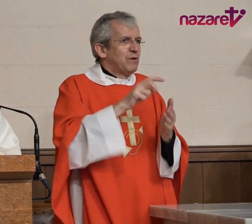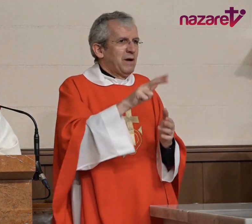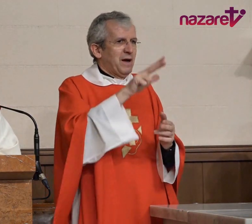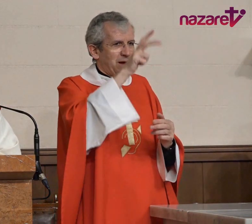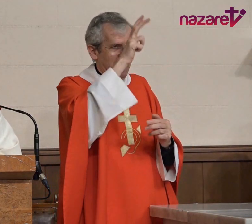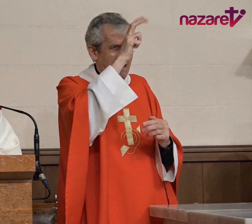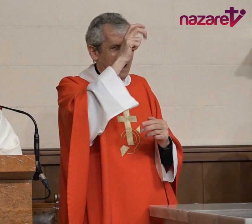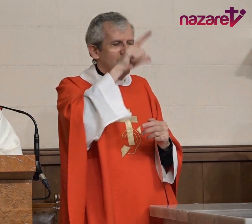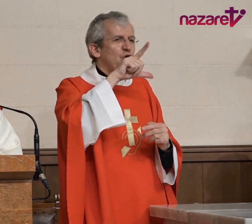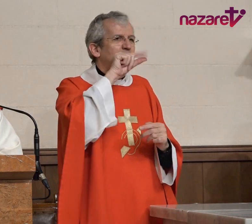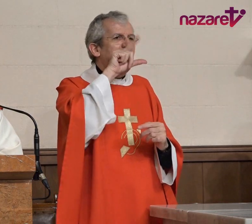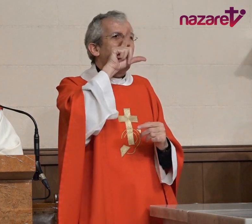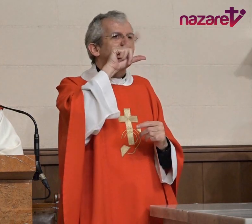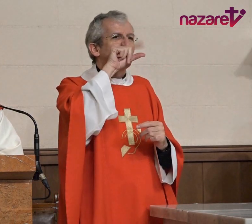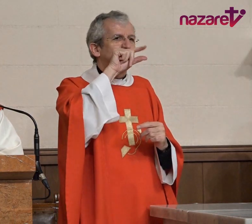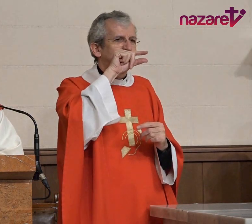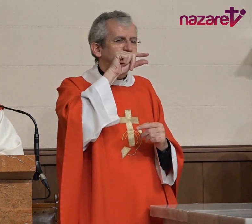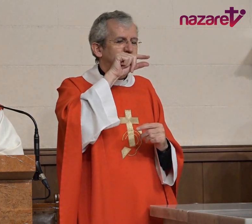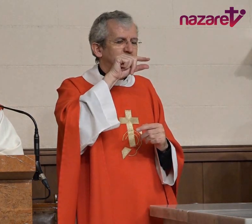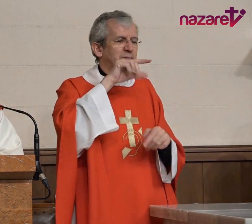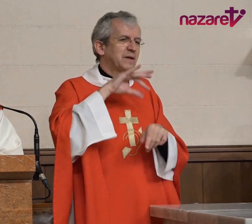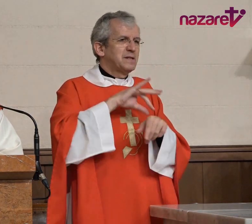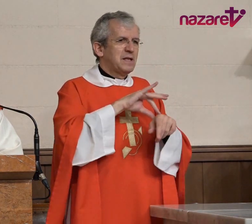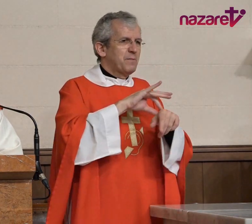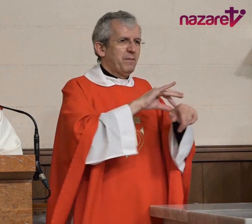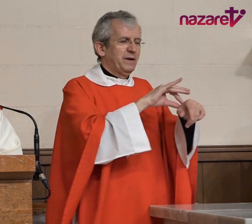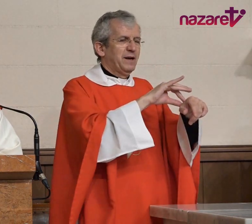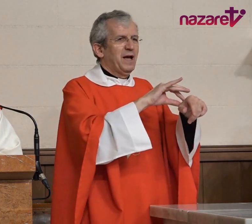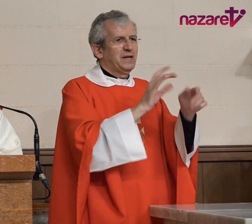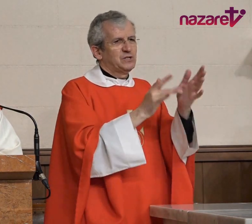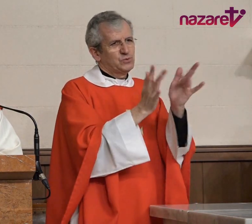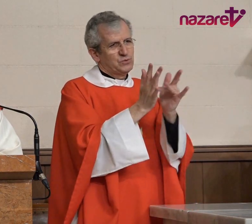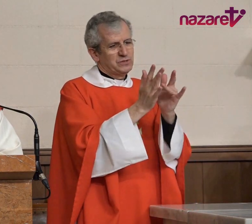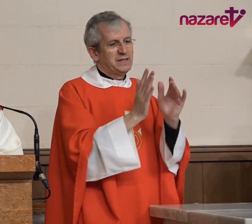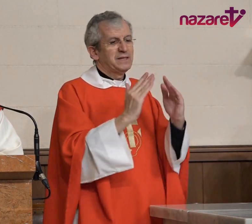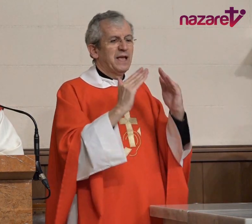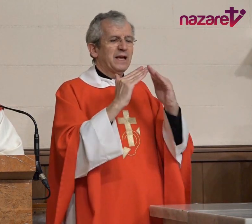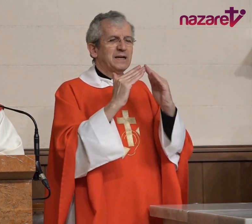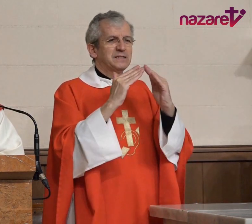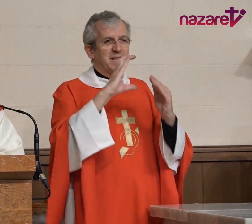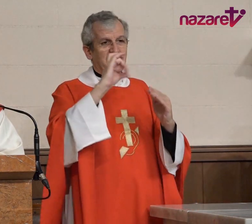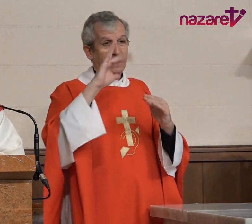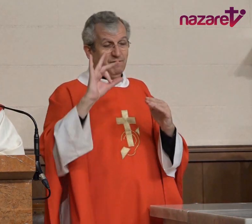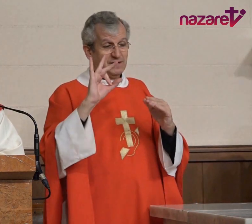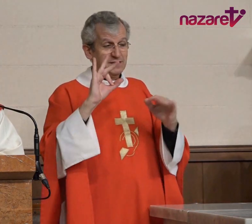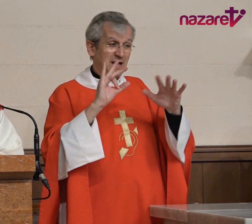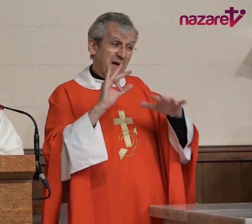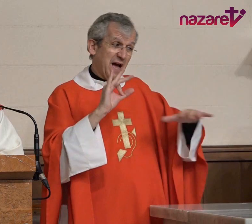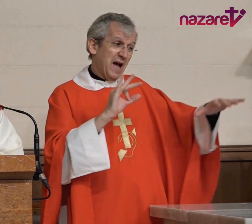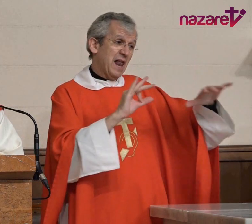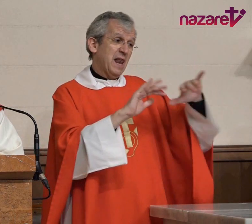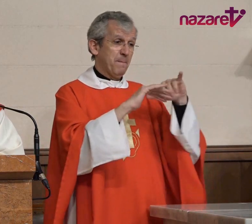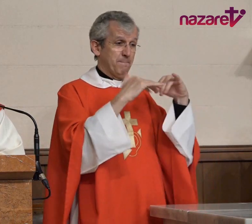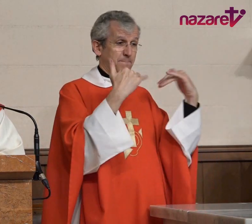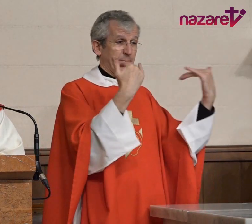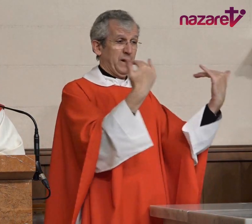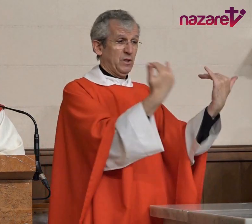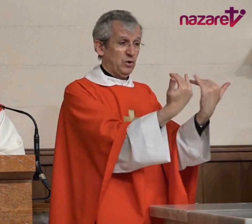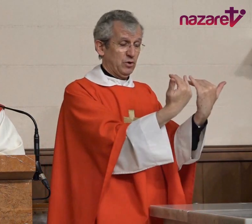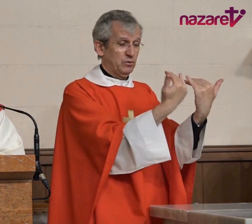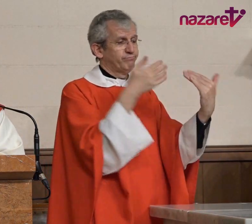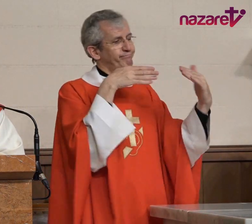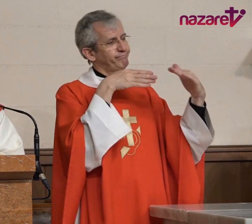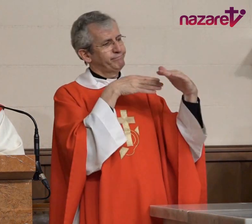Llevaron a Jesús de casa de Caifás al pretorio. Era el amanecer, y ellos no entraron en el pretorio para